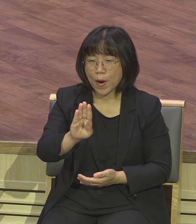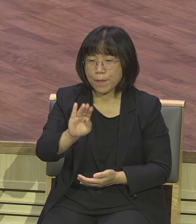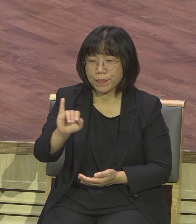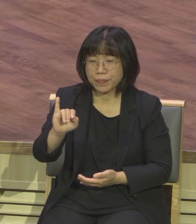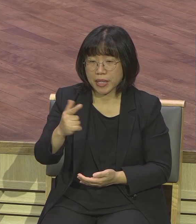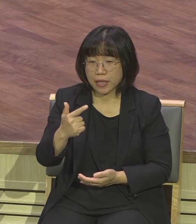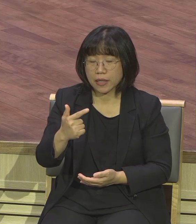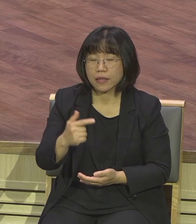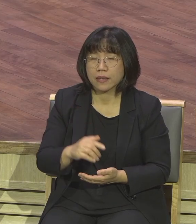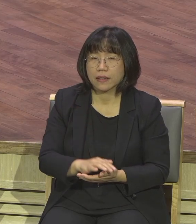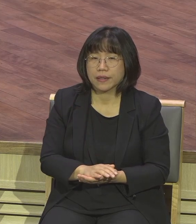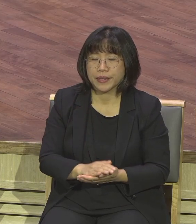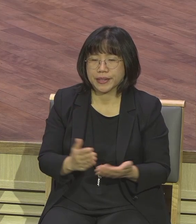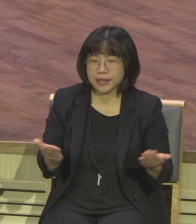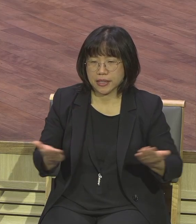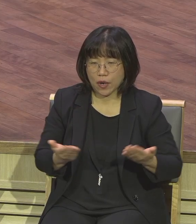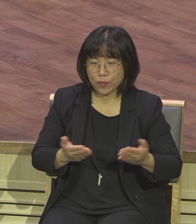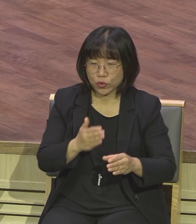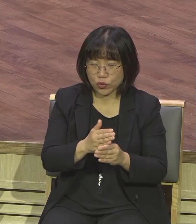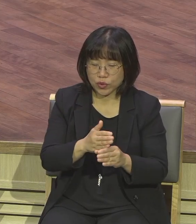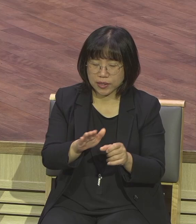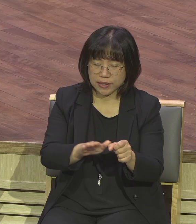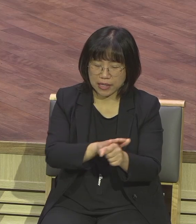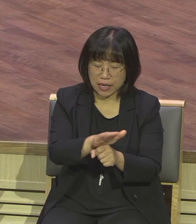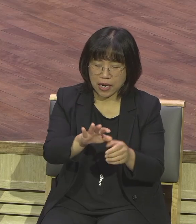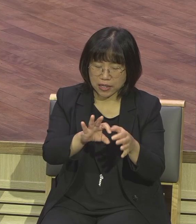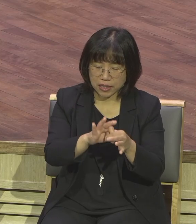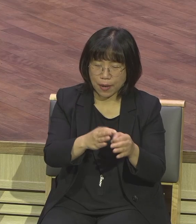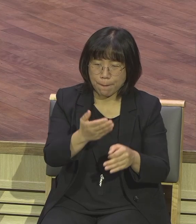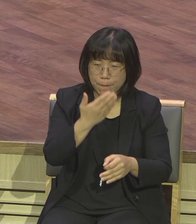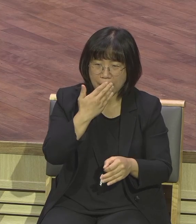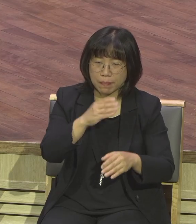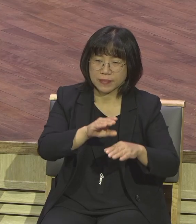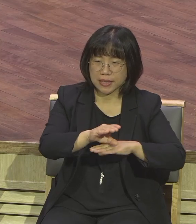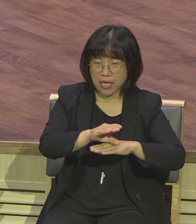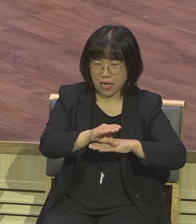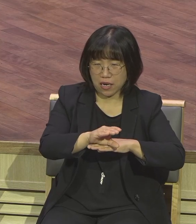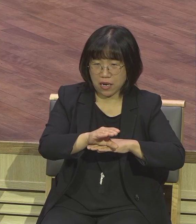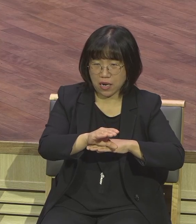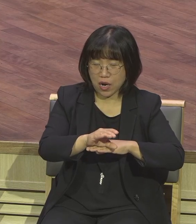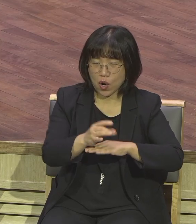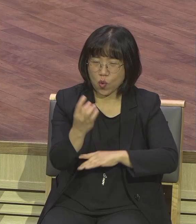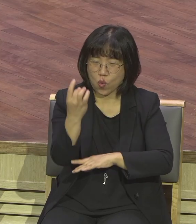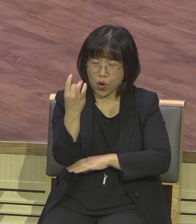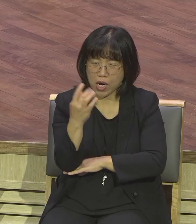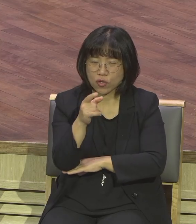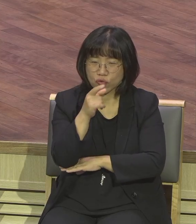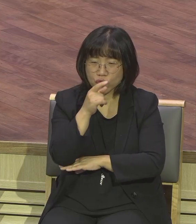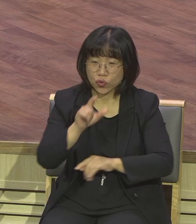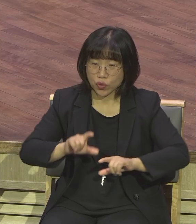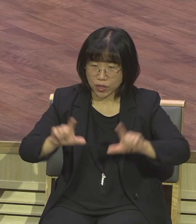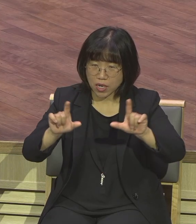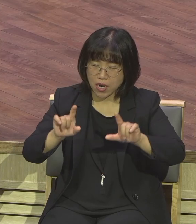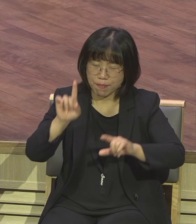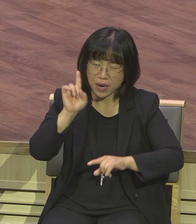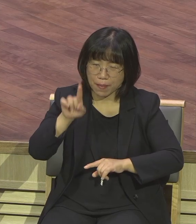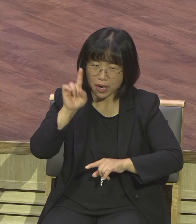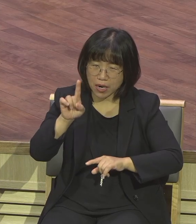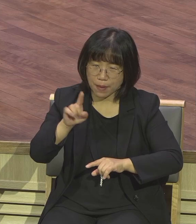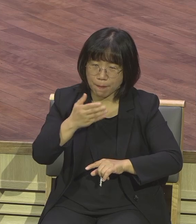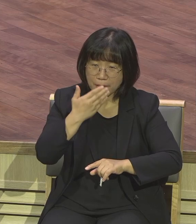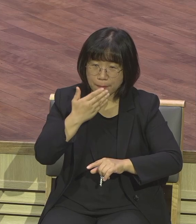법인 지금 그 사업을 하죠. 사랑의 밥차 수요일마다 요즘은 뭐 코로나 때문에 그렇지만 매주